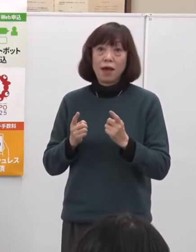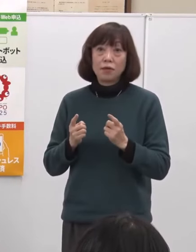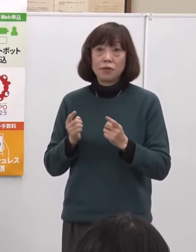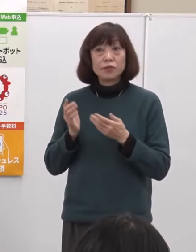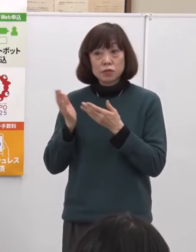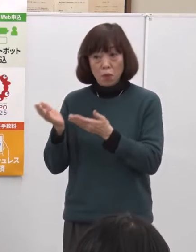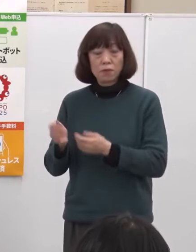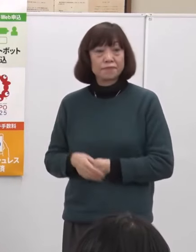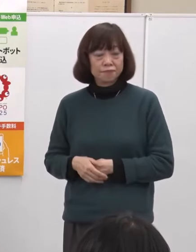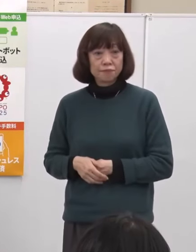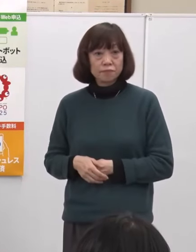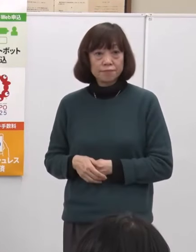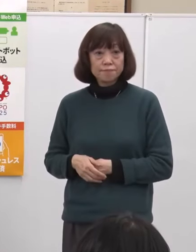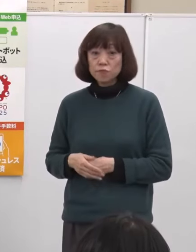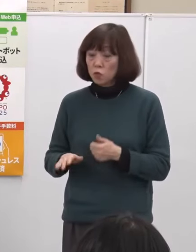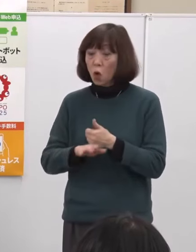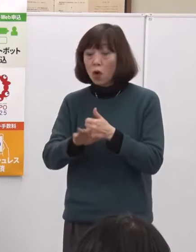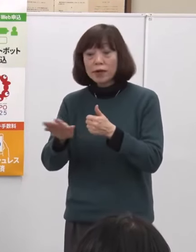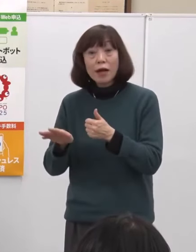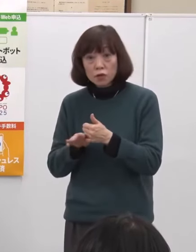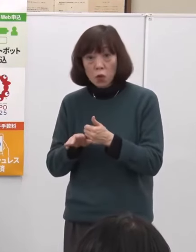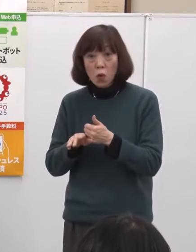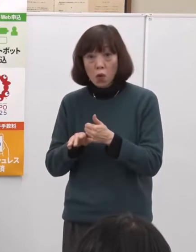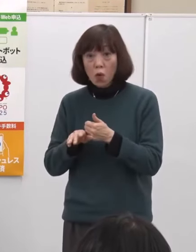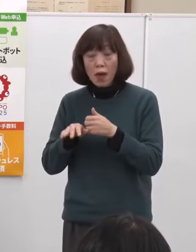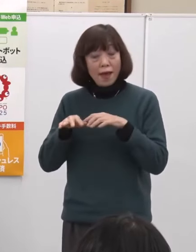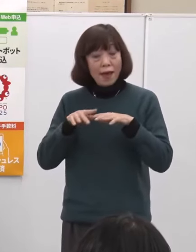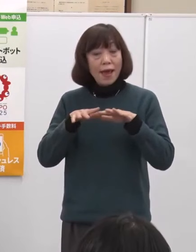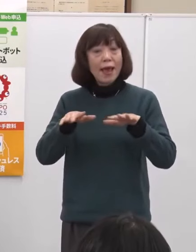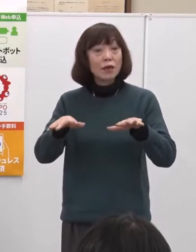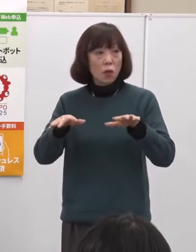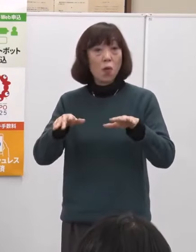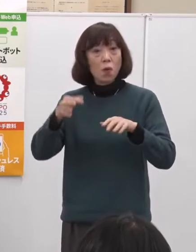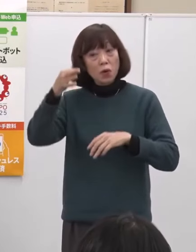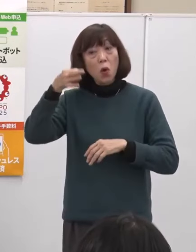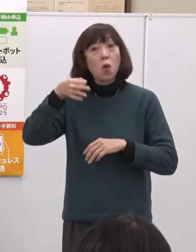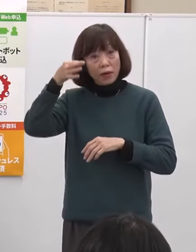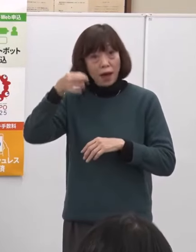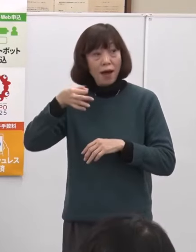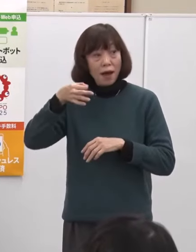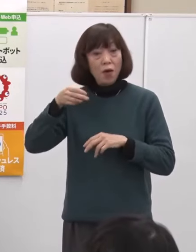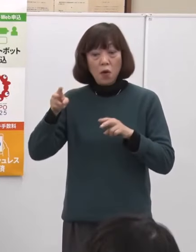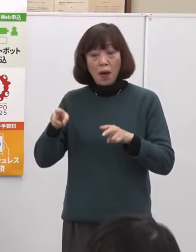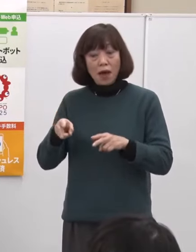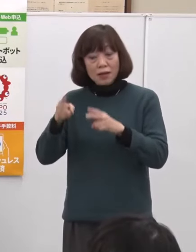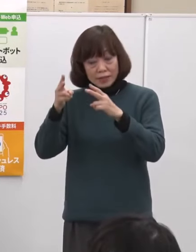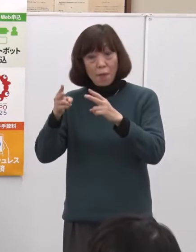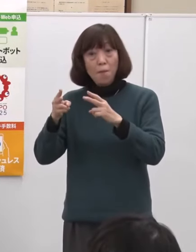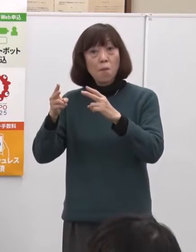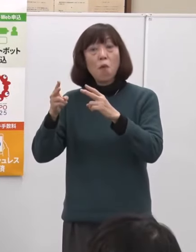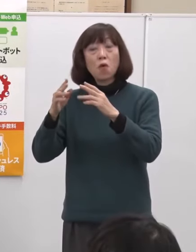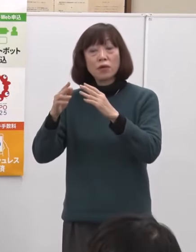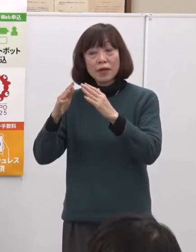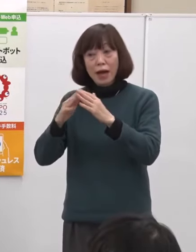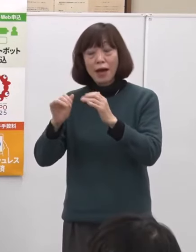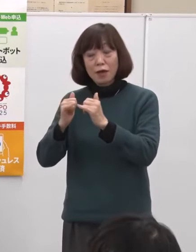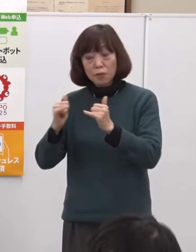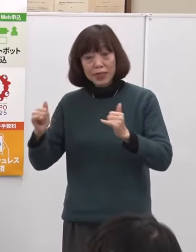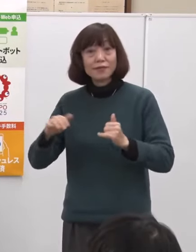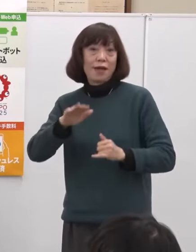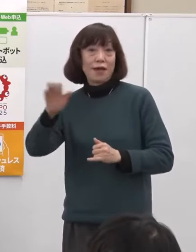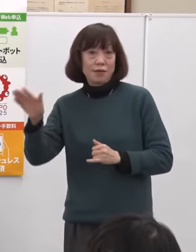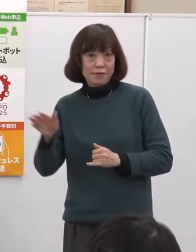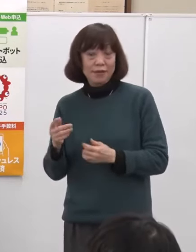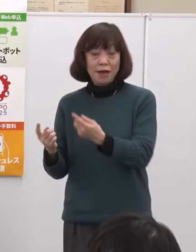この環境影響評価の会議というのは専門家の人が入って進めていますので